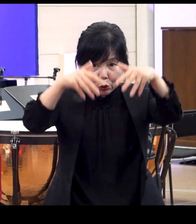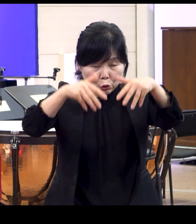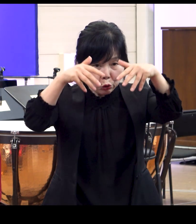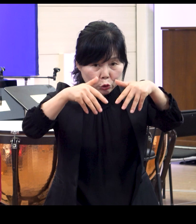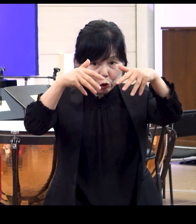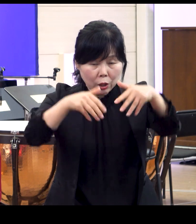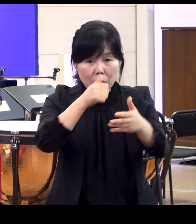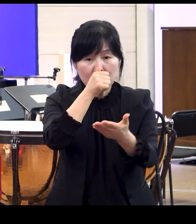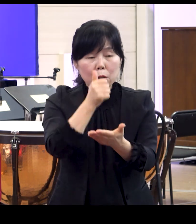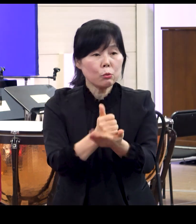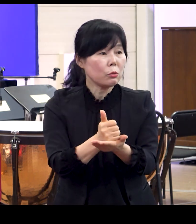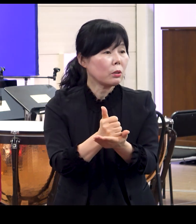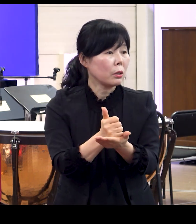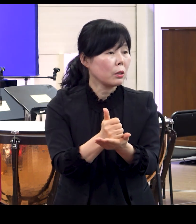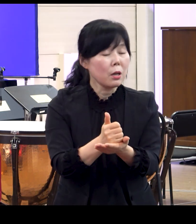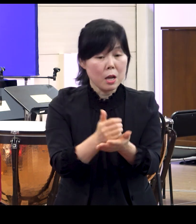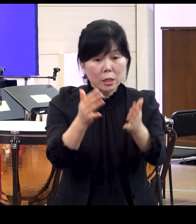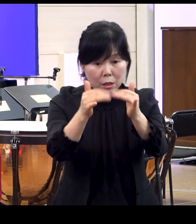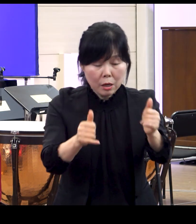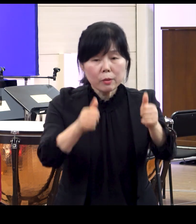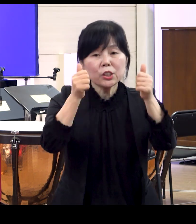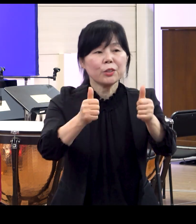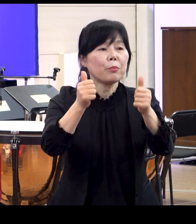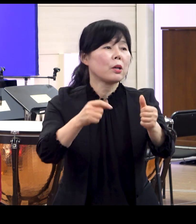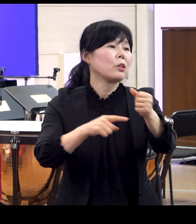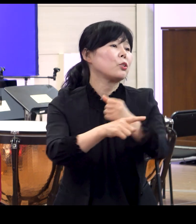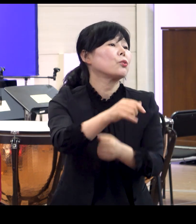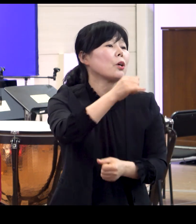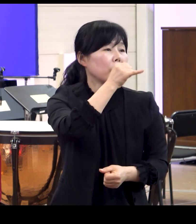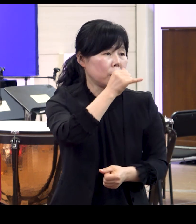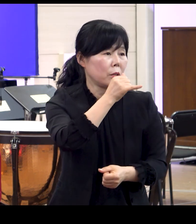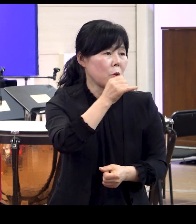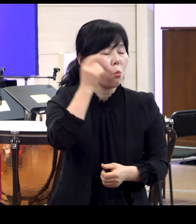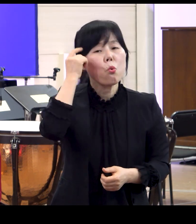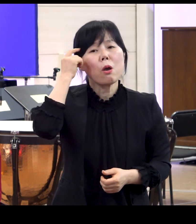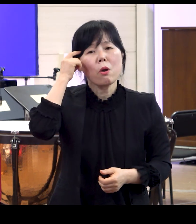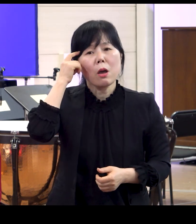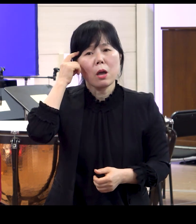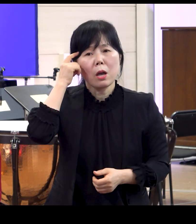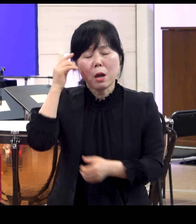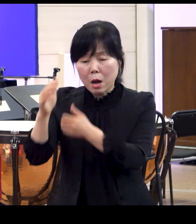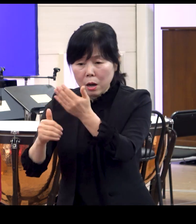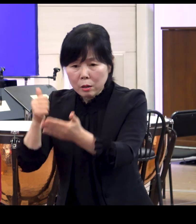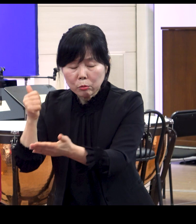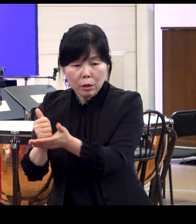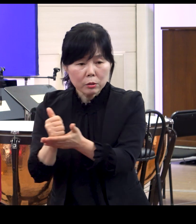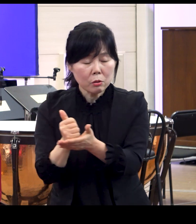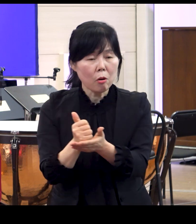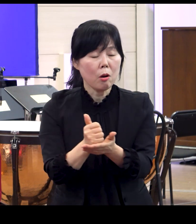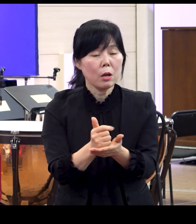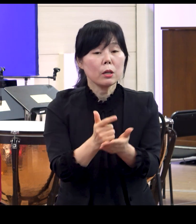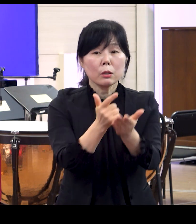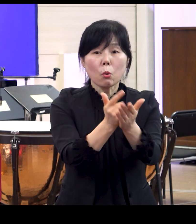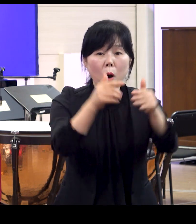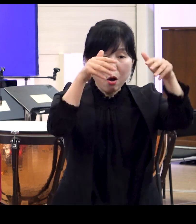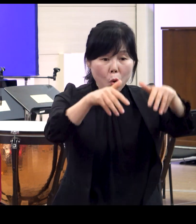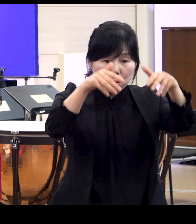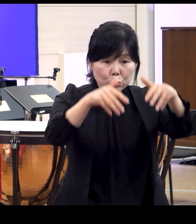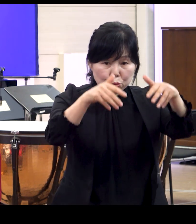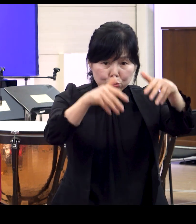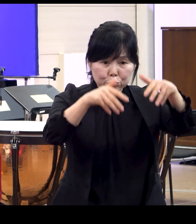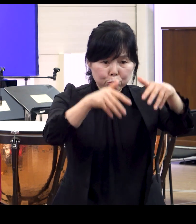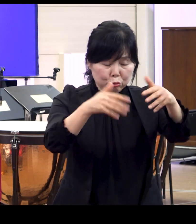심판하셨을까? 아니, 당신이 그렇게 지으신, 그렇게 사랑하는 사람들을 갖다가 왜 하나님이 홍수로 다 쓸어버리셨느냐?